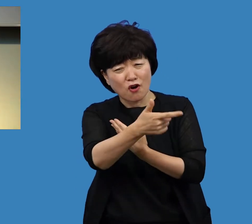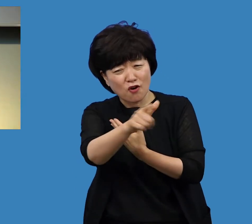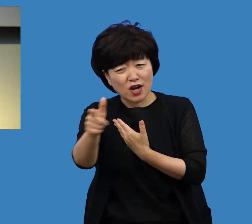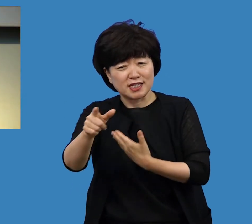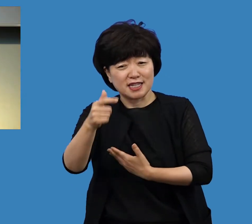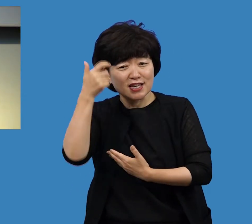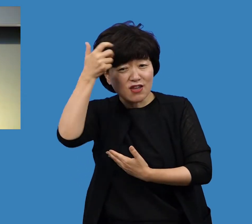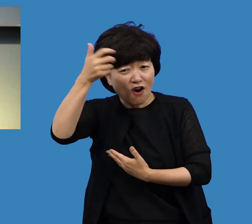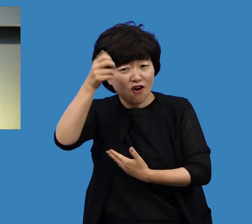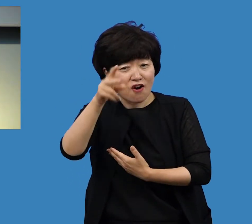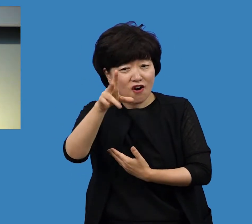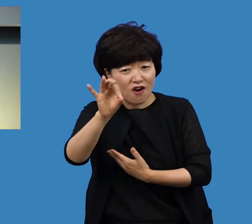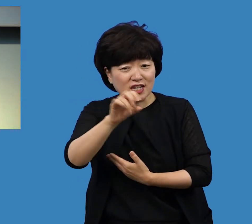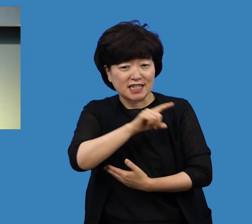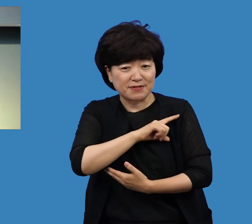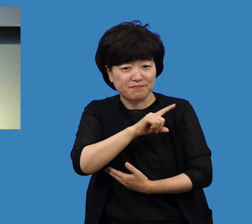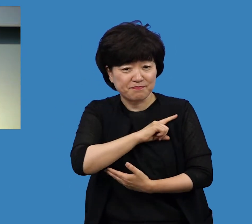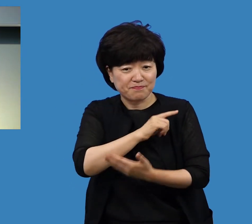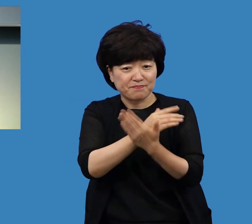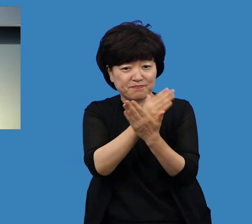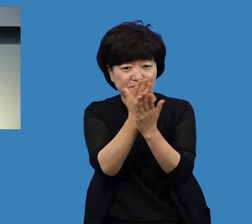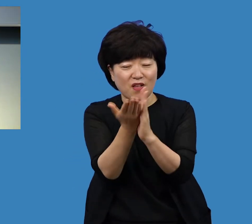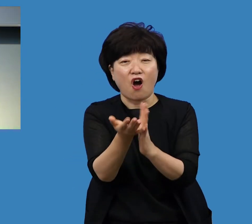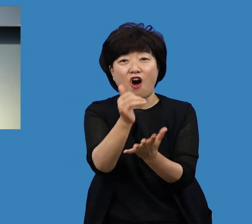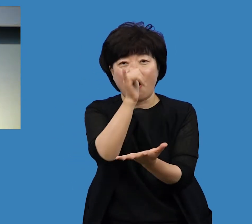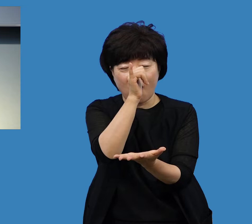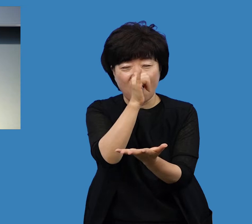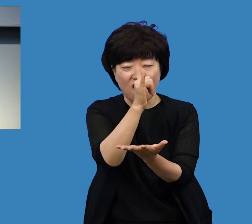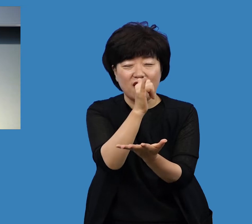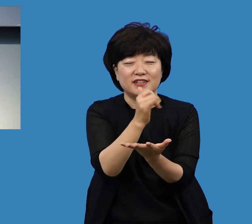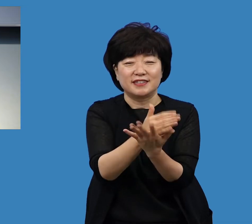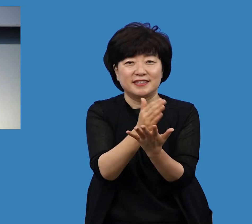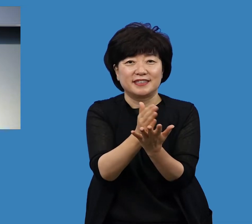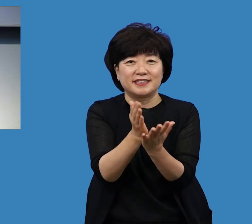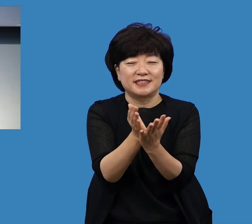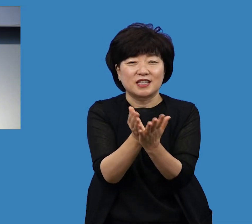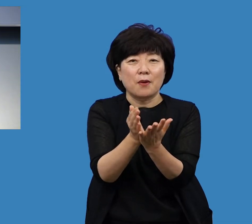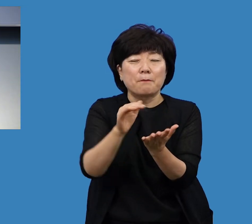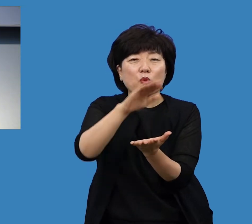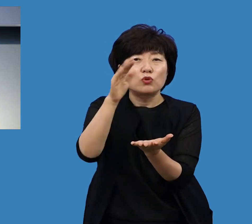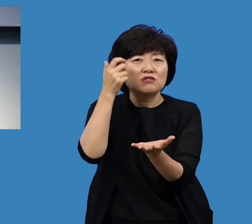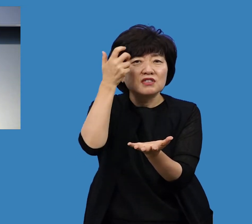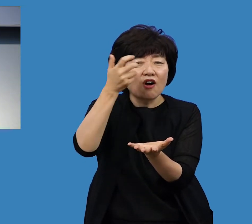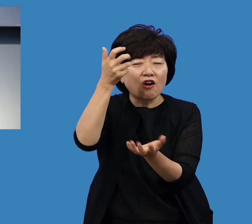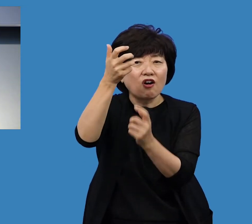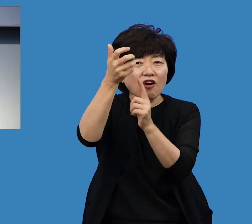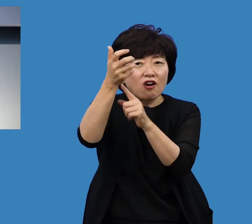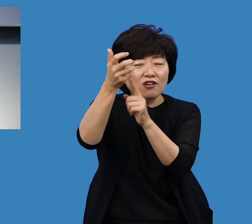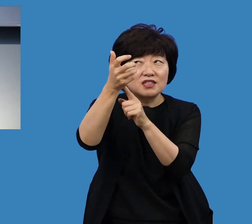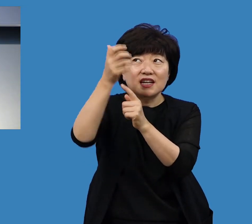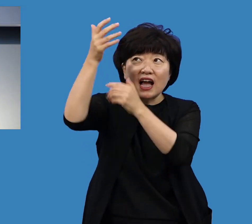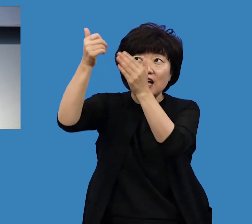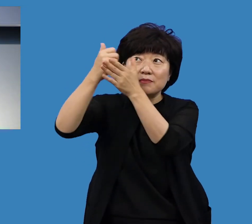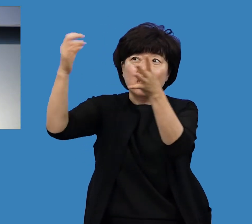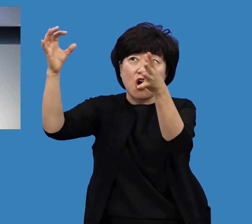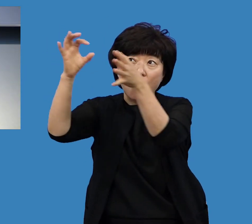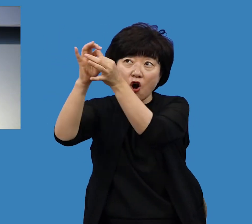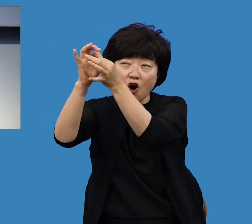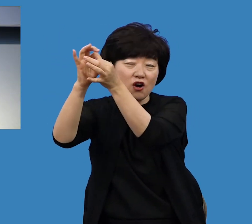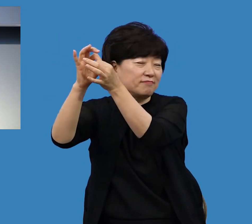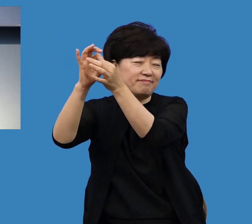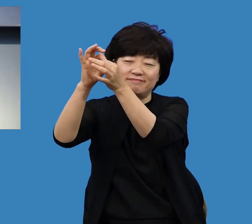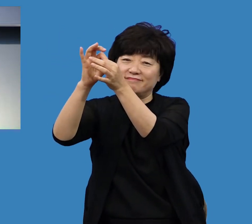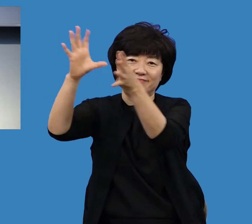이름이 나옵니다. 자, 여기서 우리가 분명하게 알 수 있는 것은 모든 영들이 다 하나님께 속한 영은 아니라는